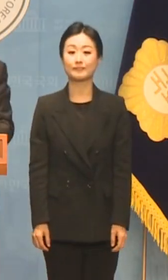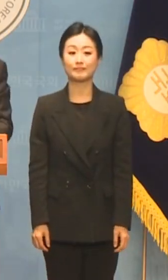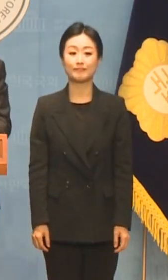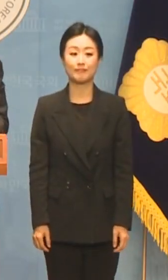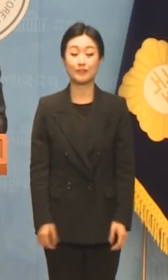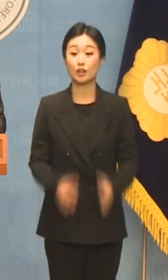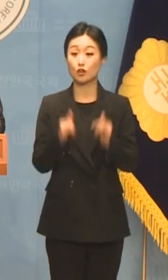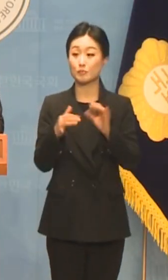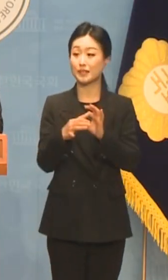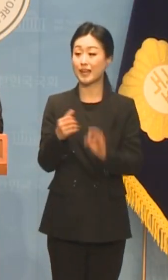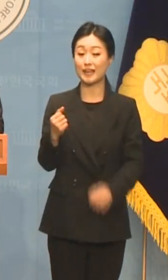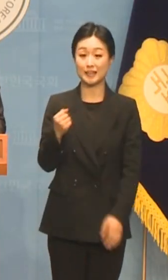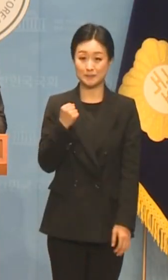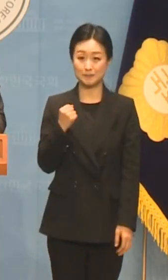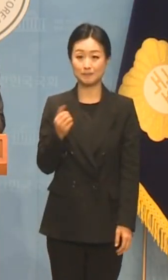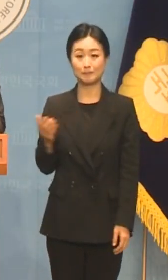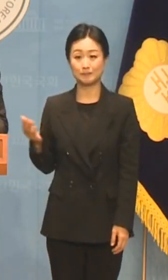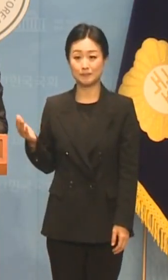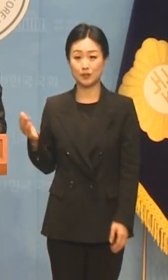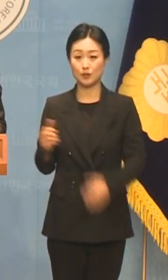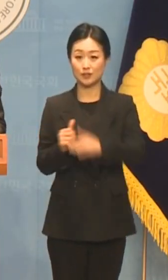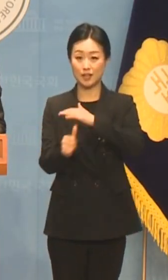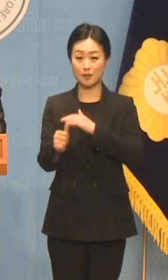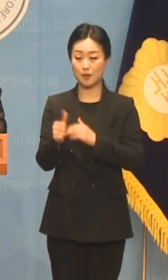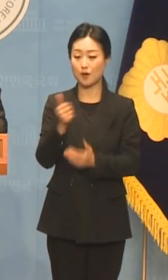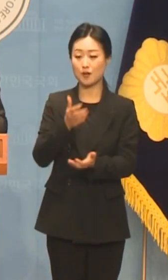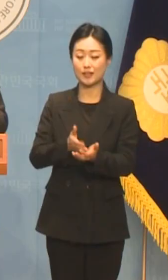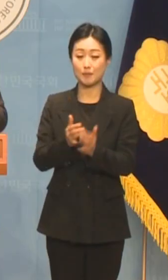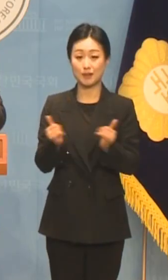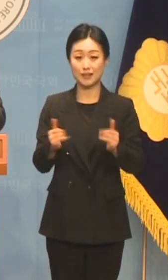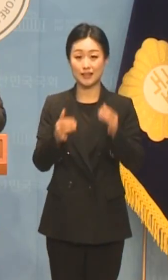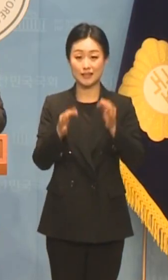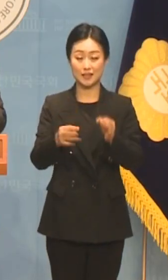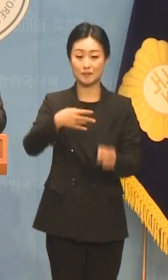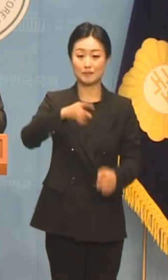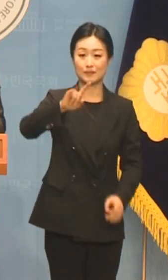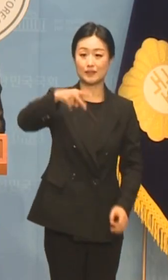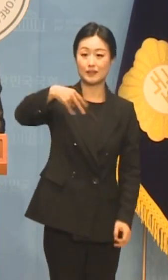예, 국민의힘 원내 수석 대변인 김대식입니다.